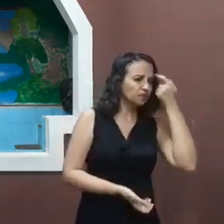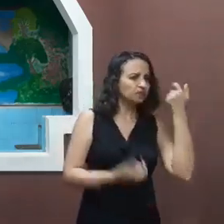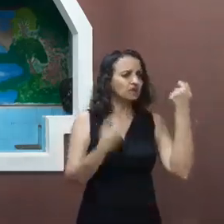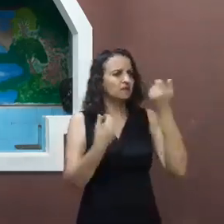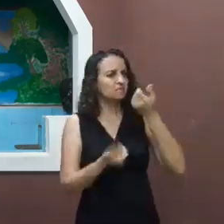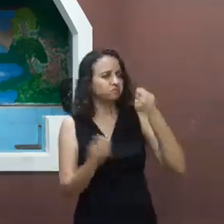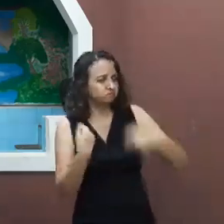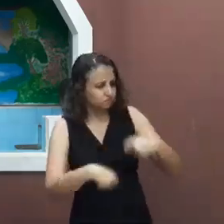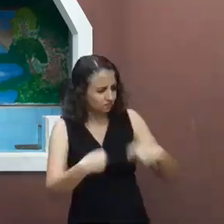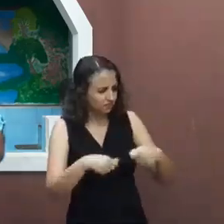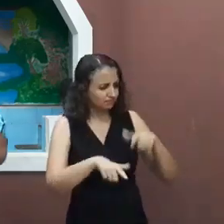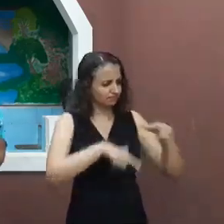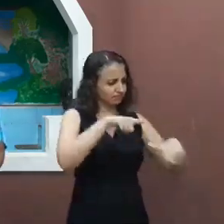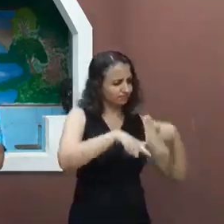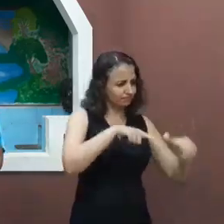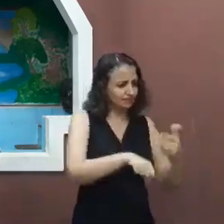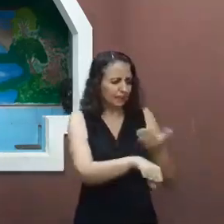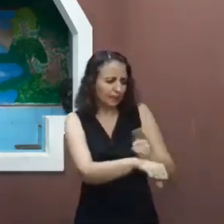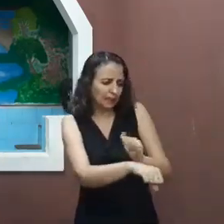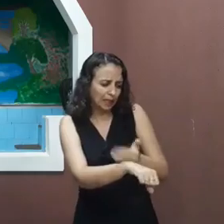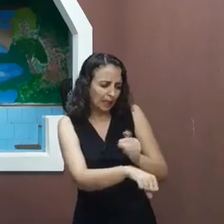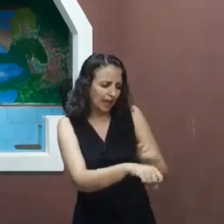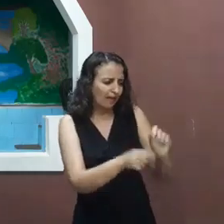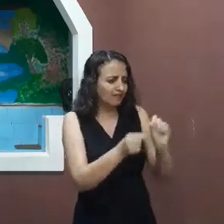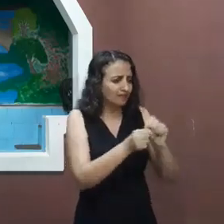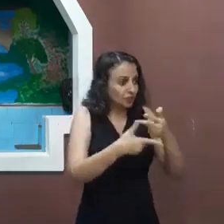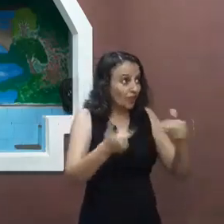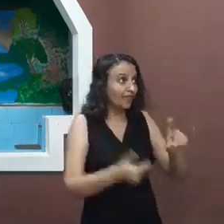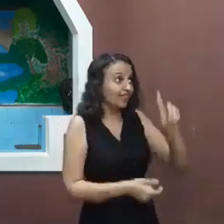que ele tinha que fazer alguma coisa para agradar a Deus.